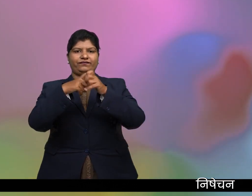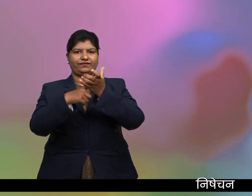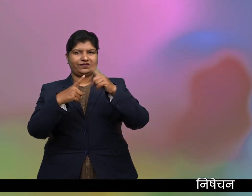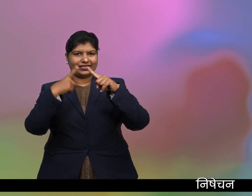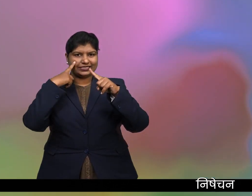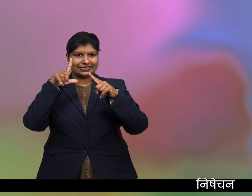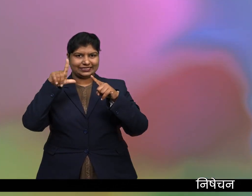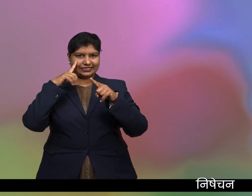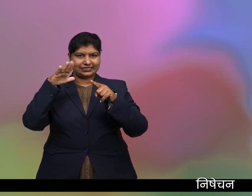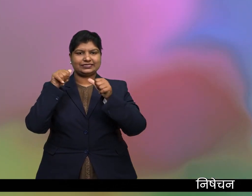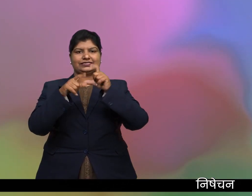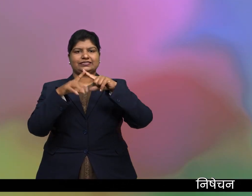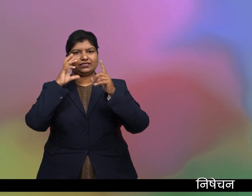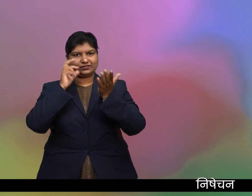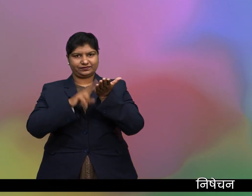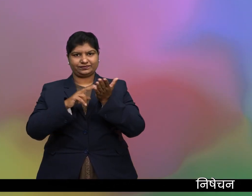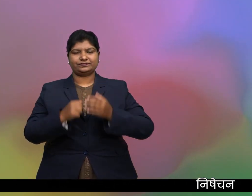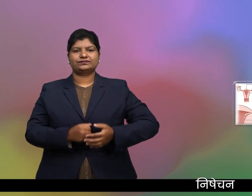निषेचन।